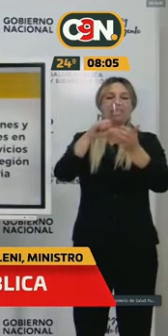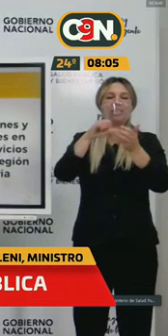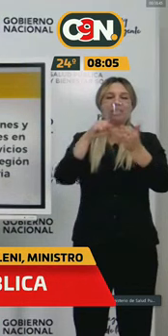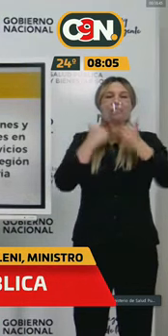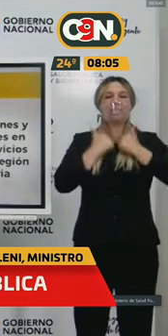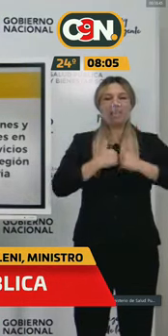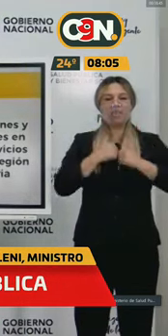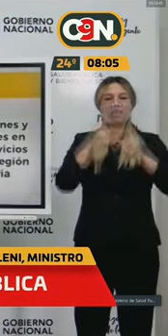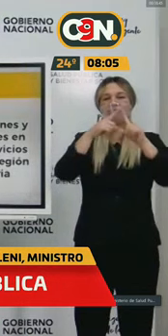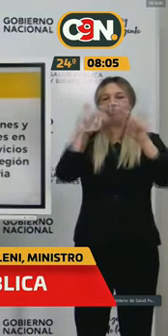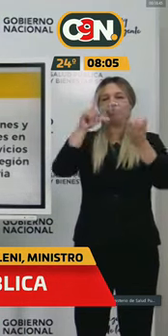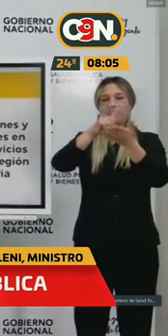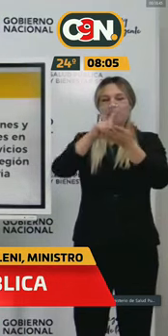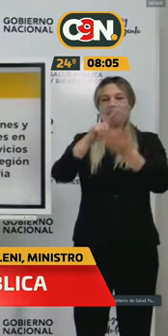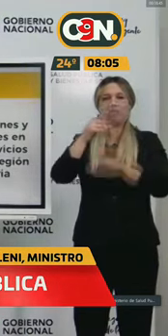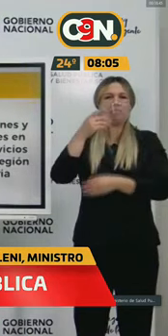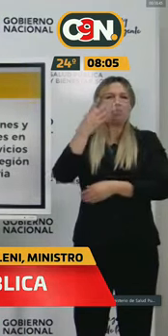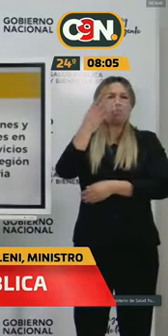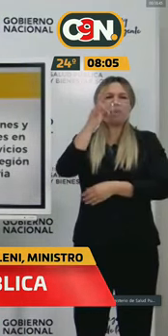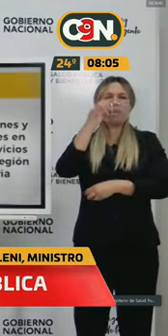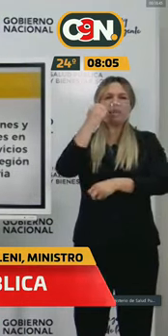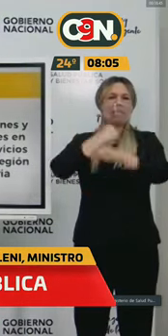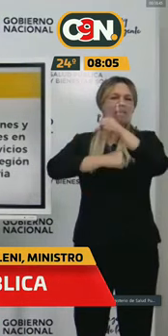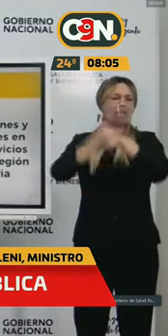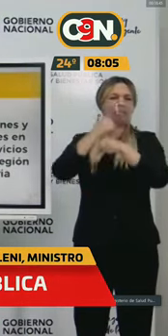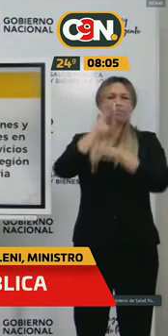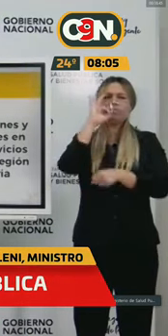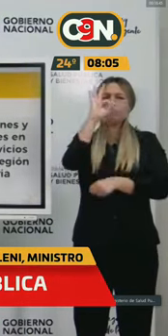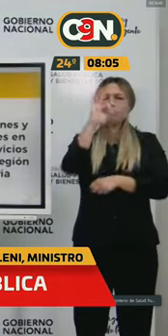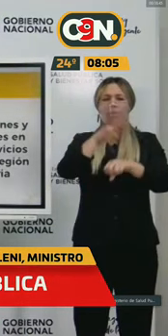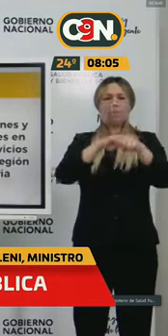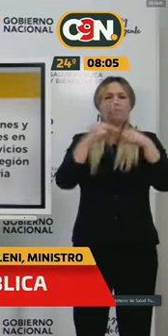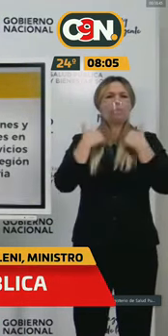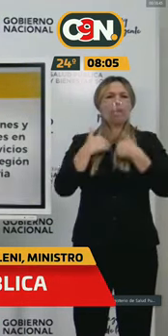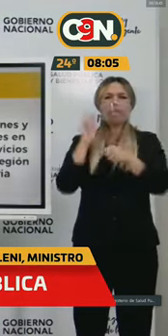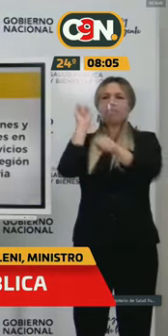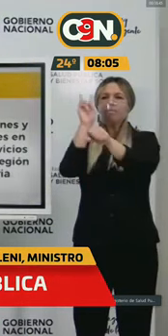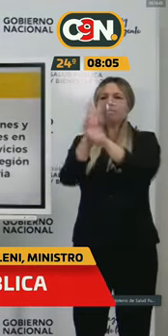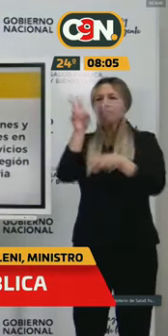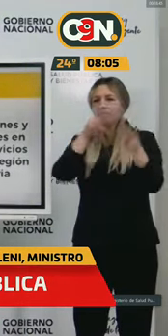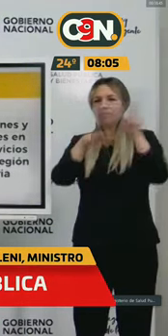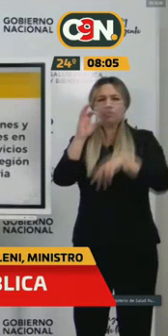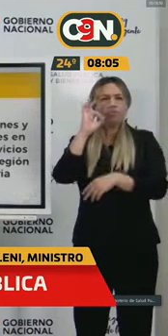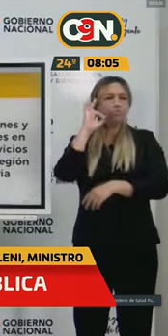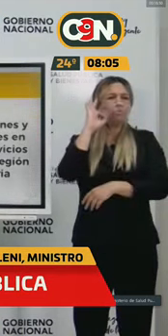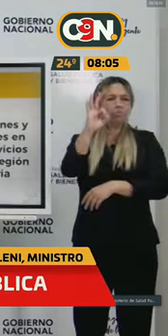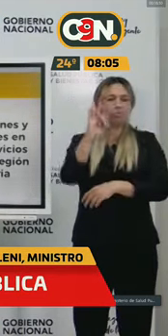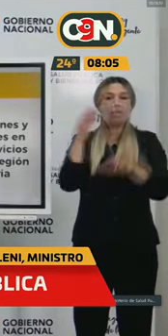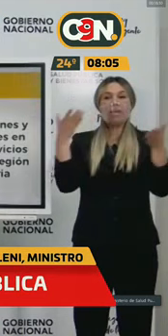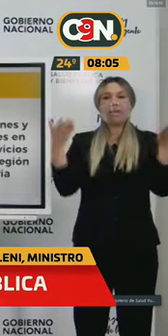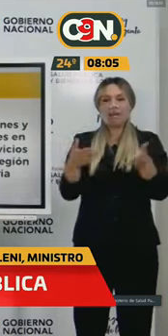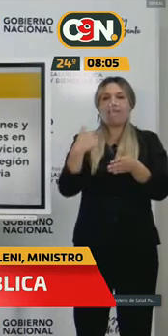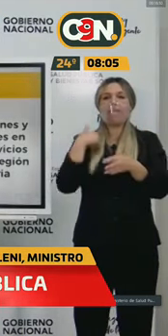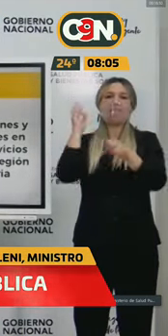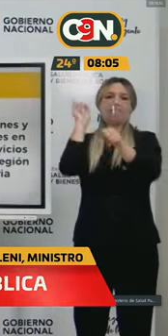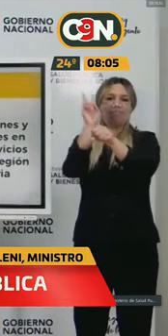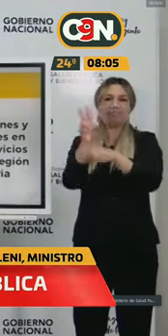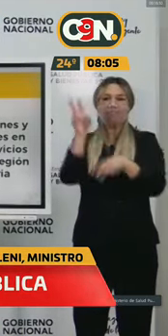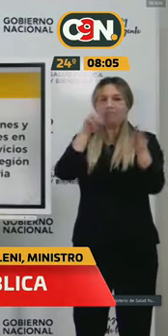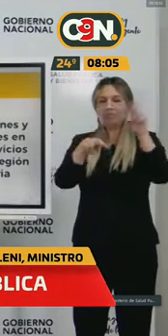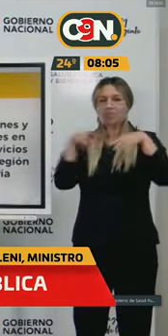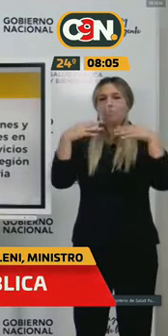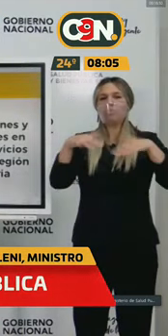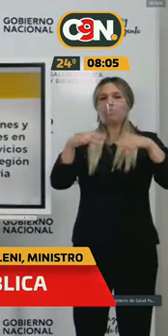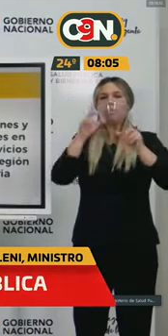de 40 años ha tenido una intervención en un lugar muy particular donde se atiende a compatriotas y también muchas veces incluso a